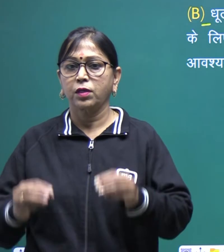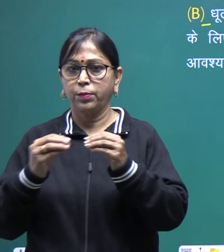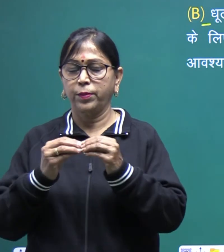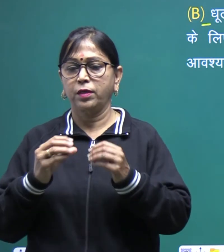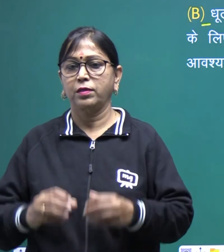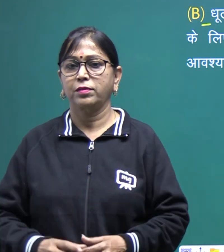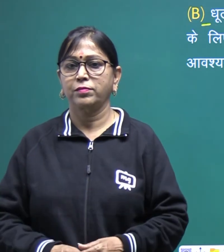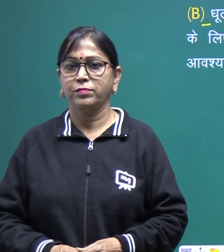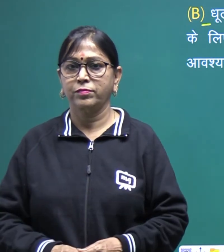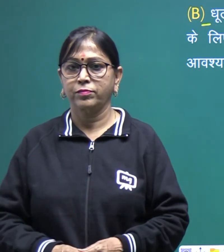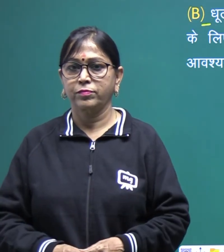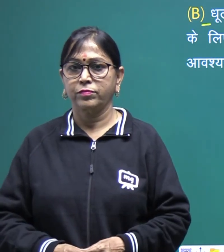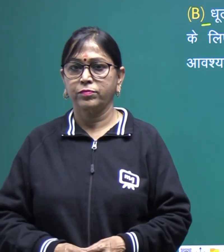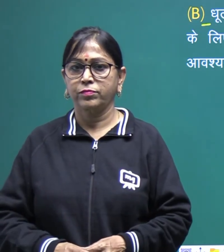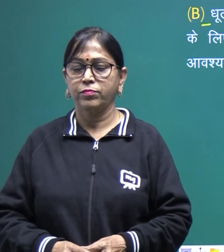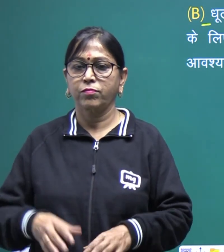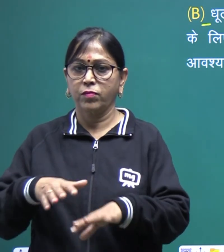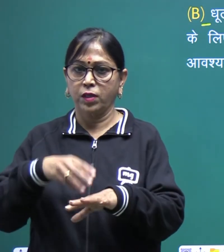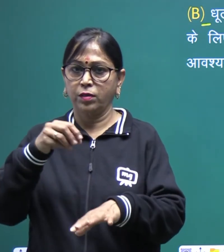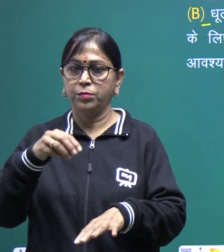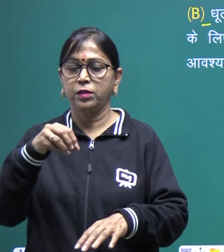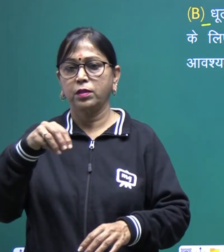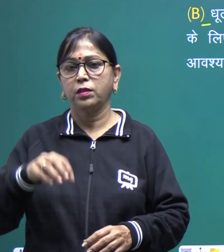बी, धूल के कणों को